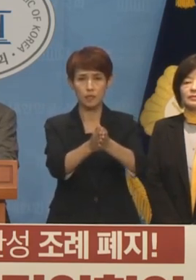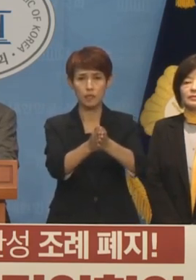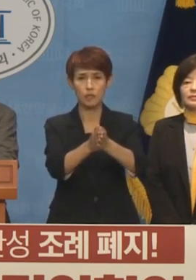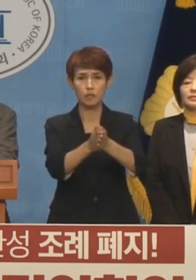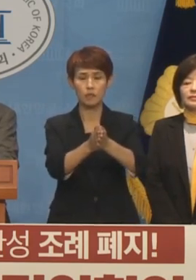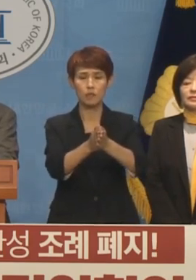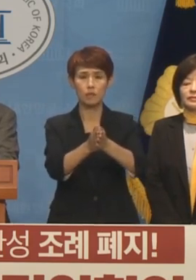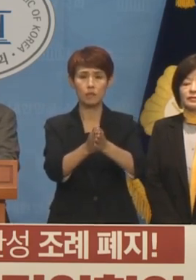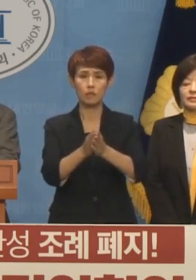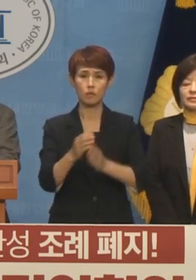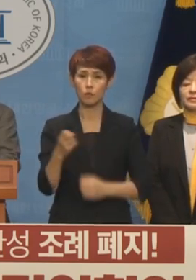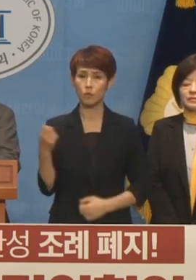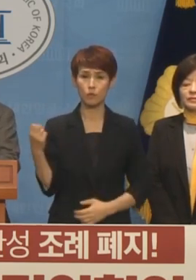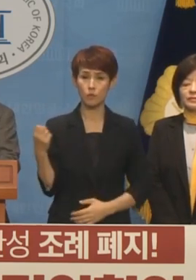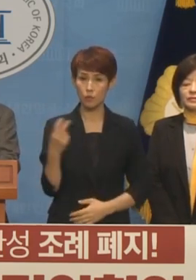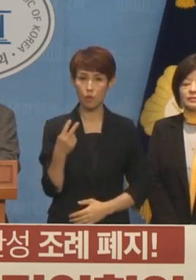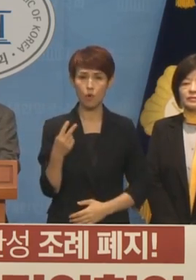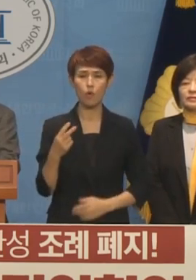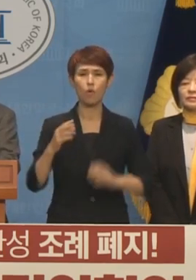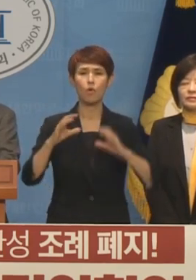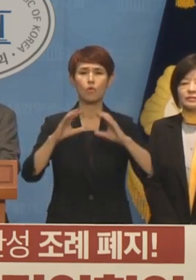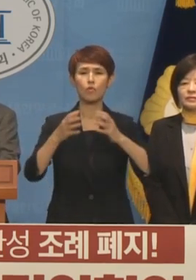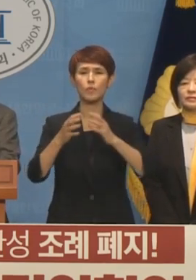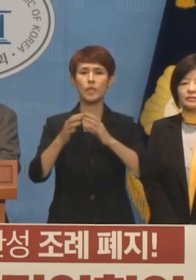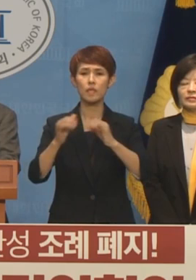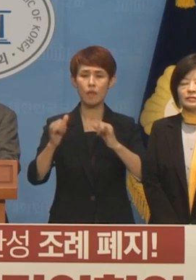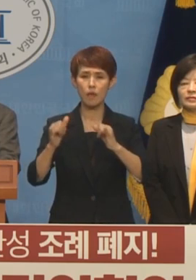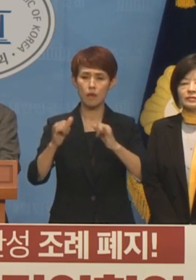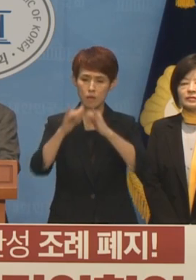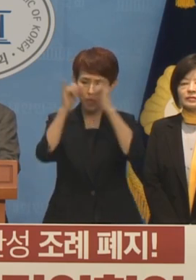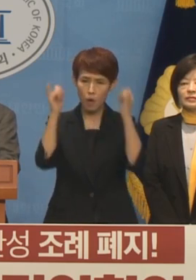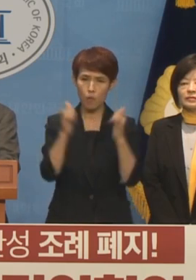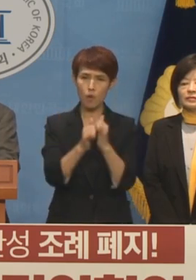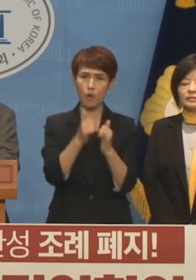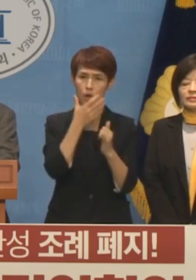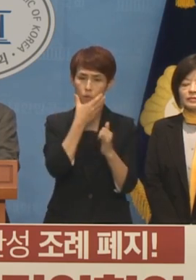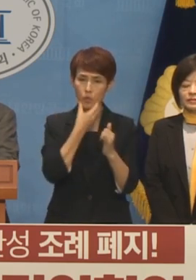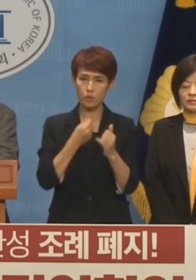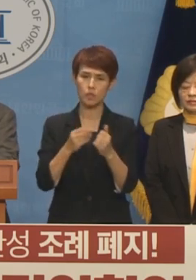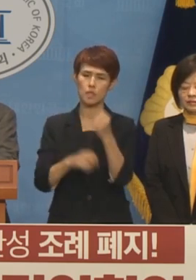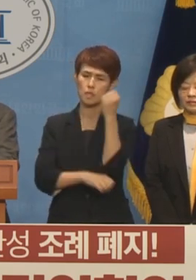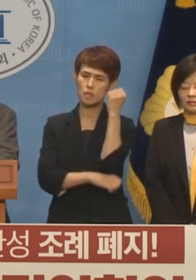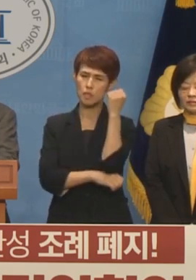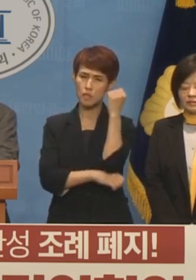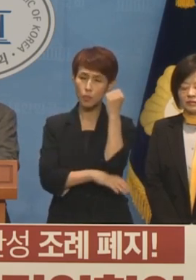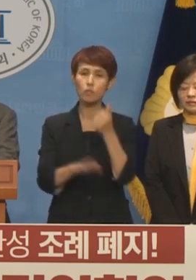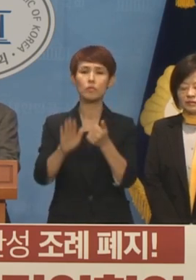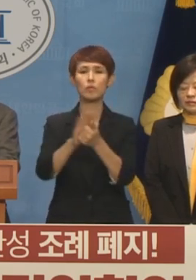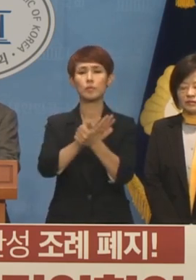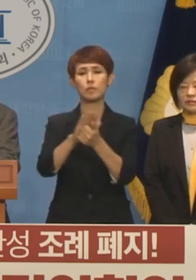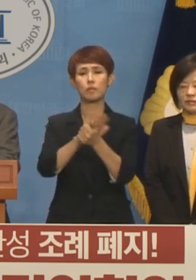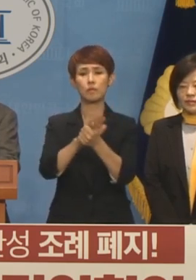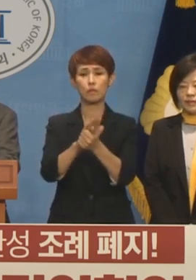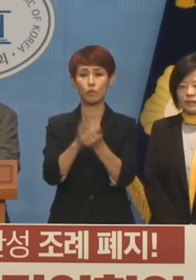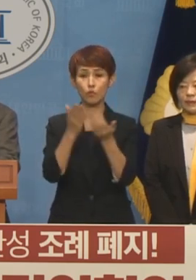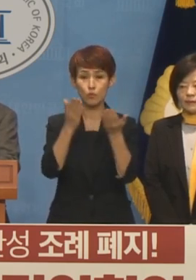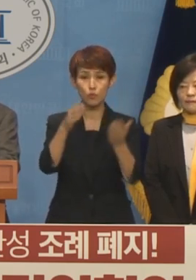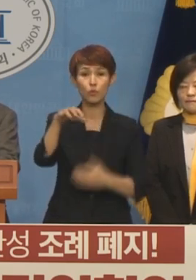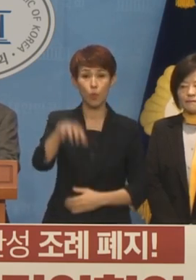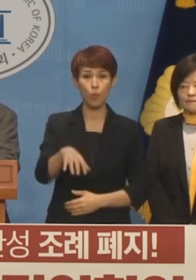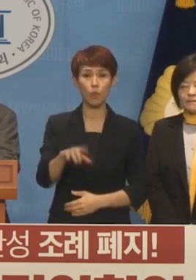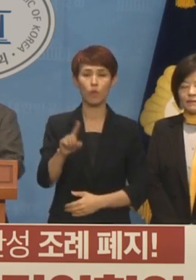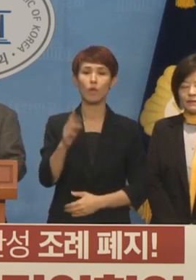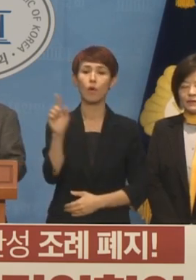제가 말씀드렸지만은 국민들의 사회복지 기본적인 서비스를 제공하고 있는